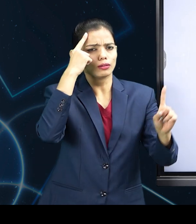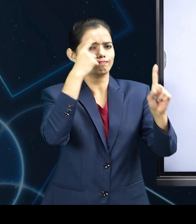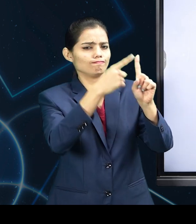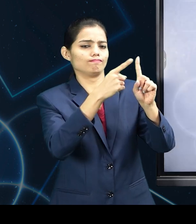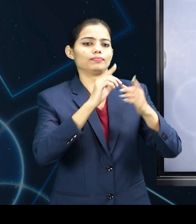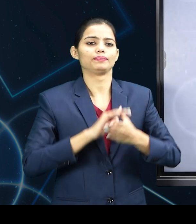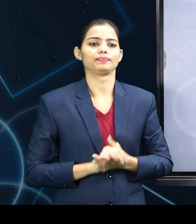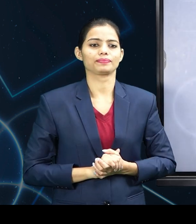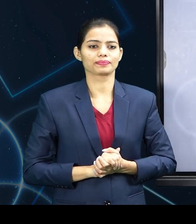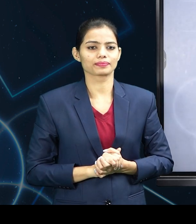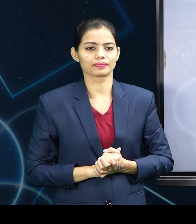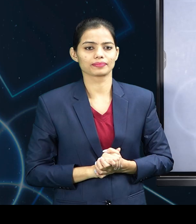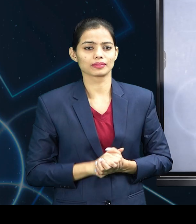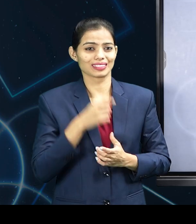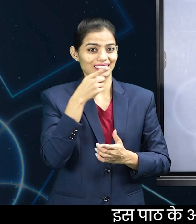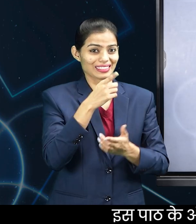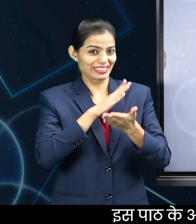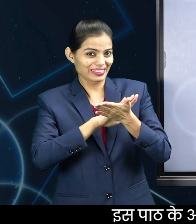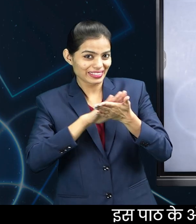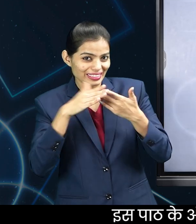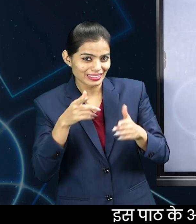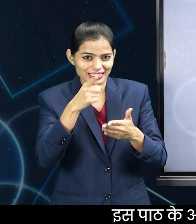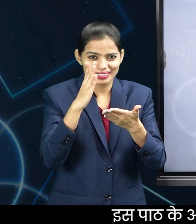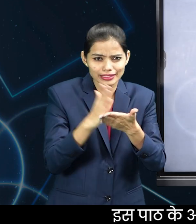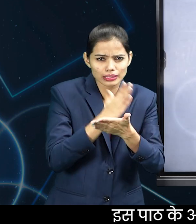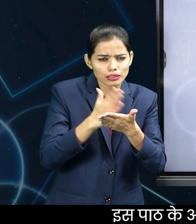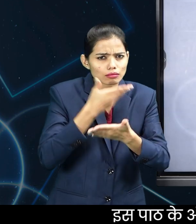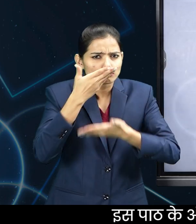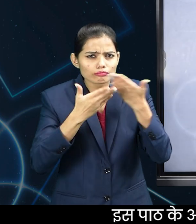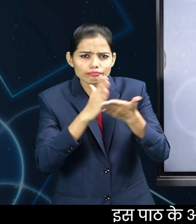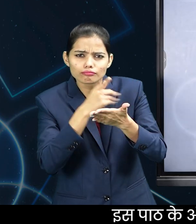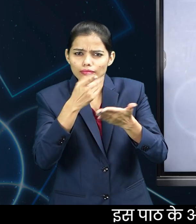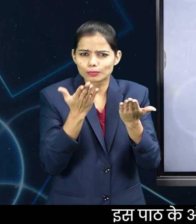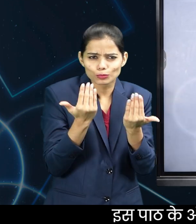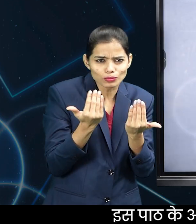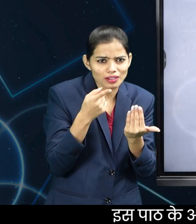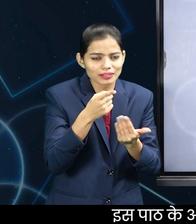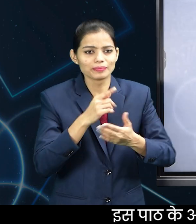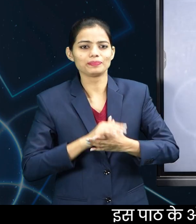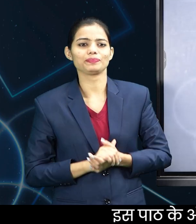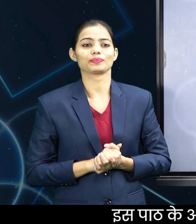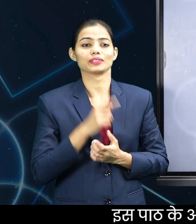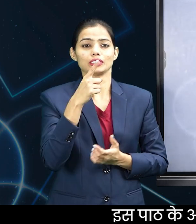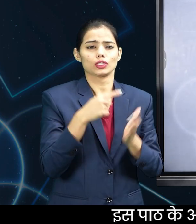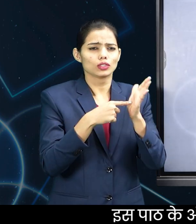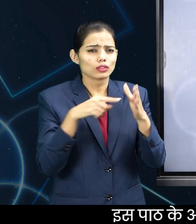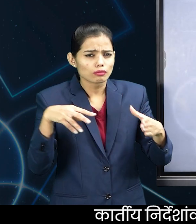सीखने के परिणाम। इस पाठ के अंत में आप निम्न कार्यक्रम करने में सक्षम होंगे।